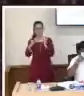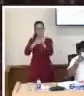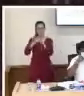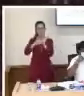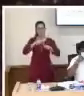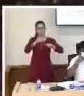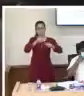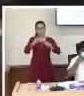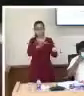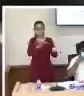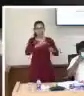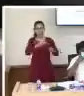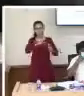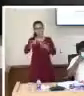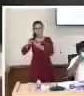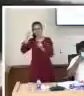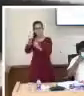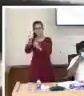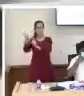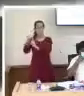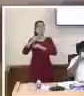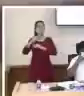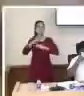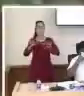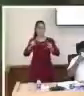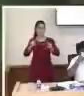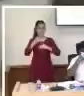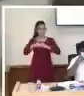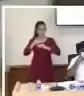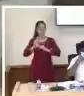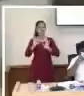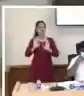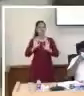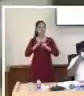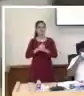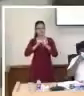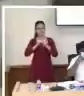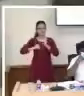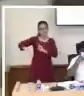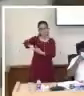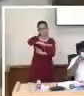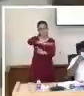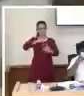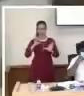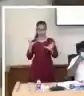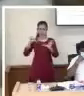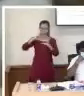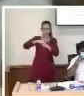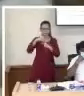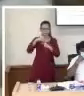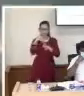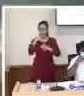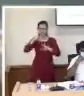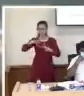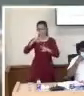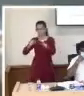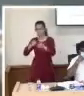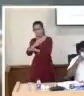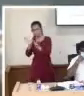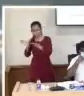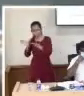सेवाएं देने का लक्ष्य पूरा कर रहा है। दृष्टिबाधित को समाज की मुख्य धारा से जोड़ने के लिए संस्थान